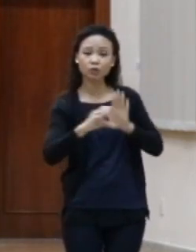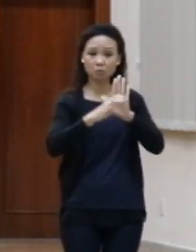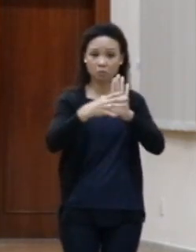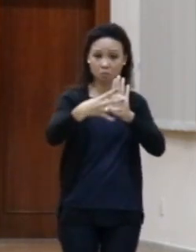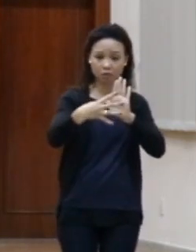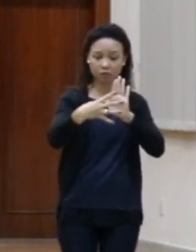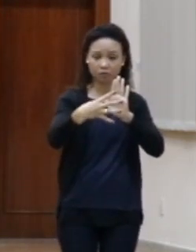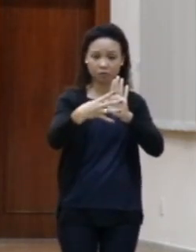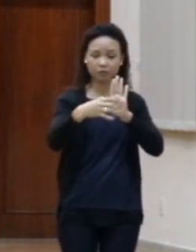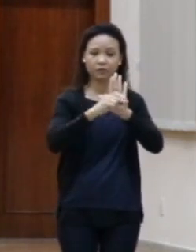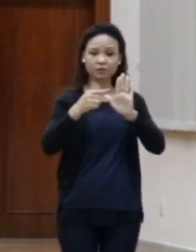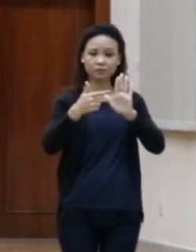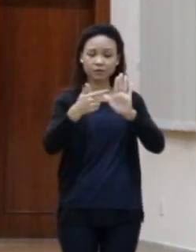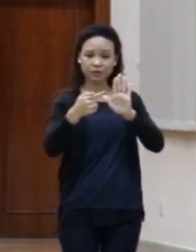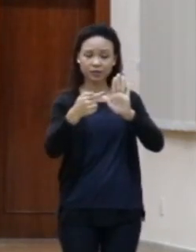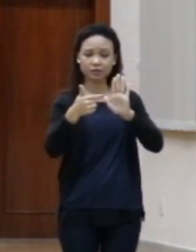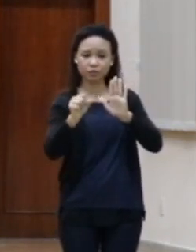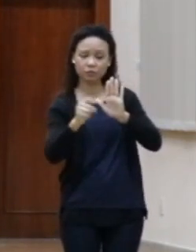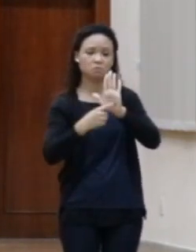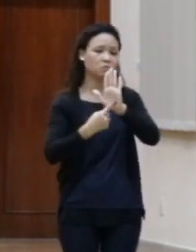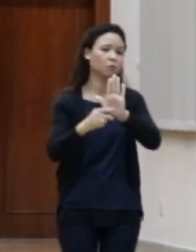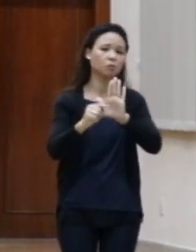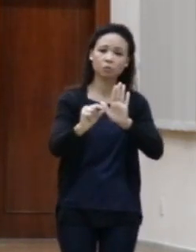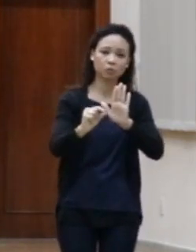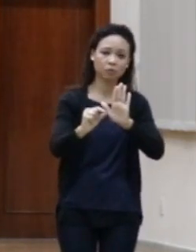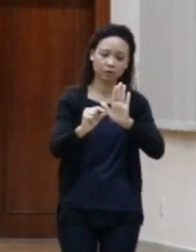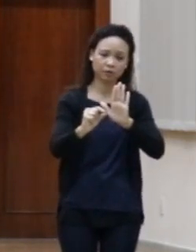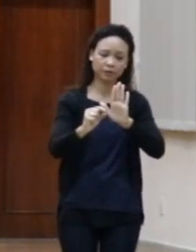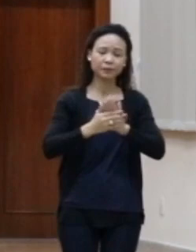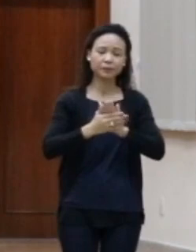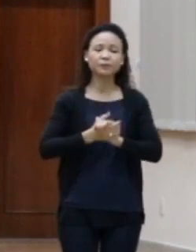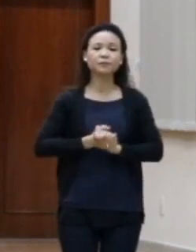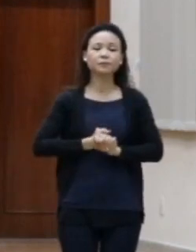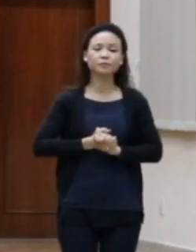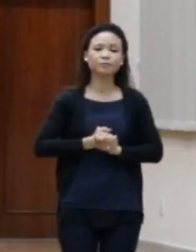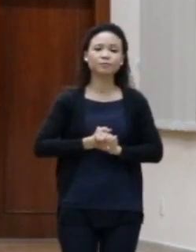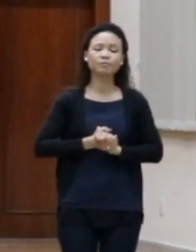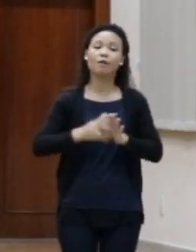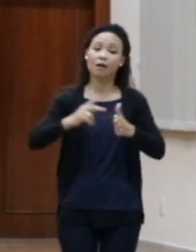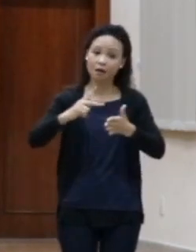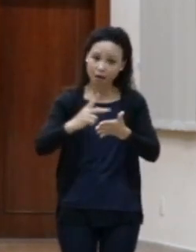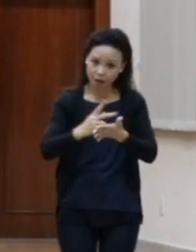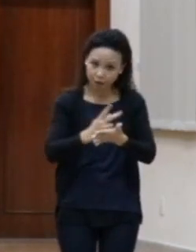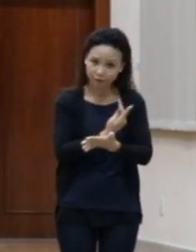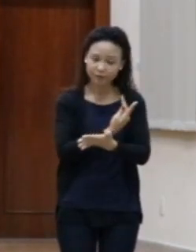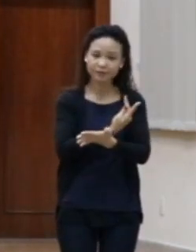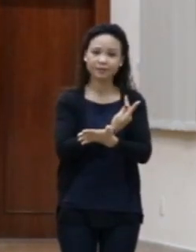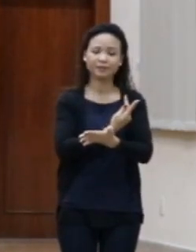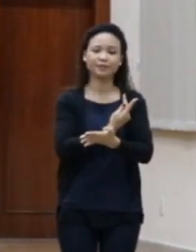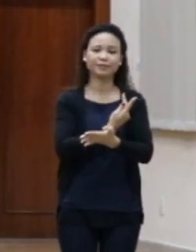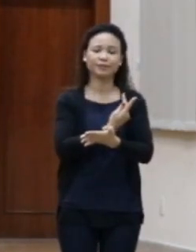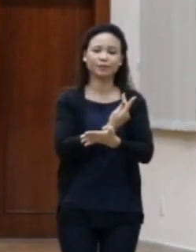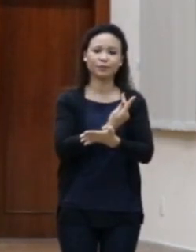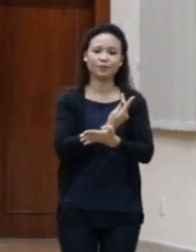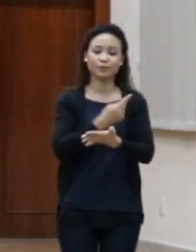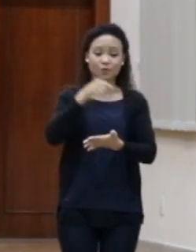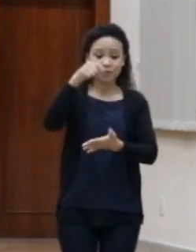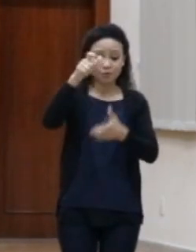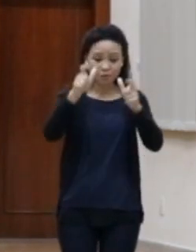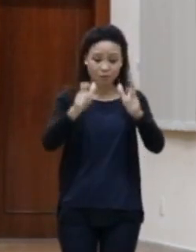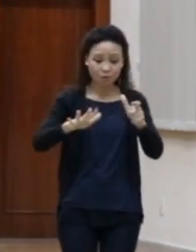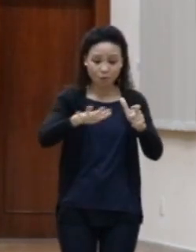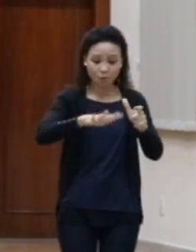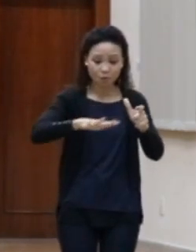número 27, 28 nos diz: de fato, isto aconteceu aqui, nesta